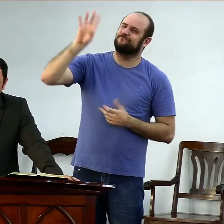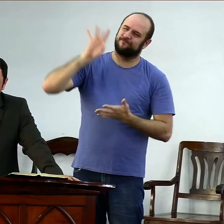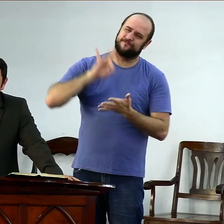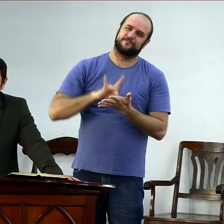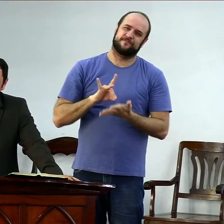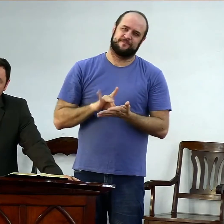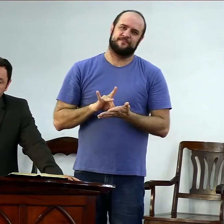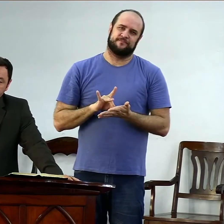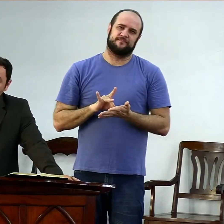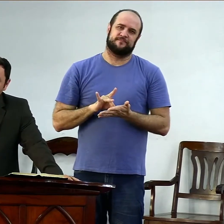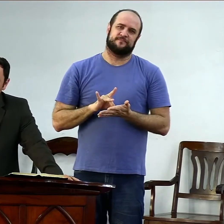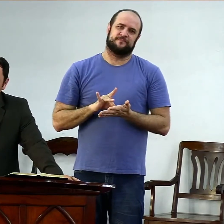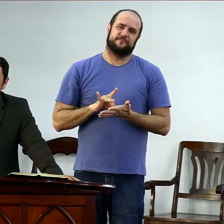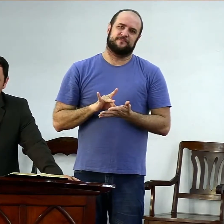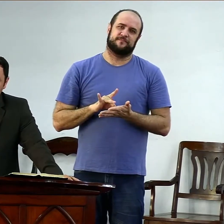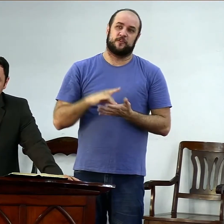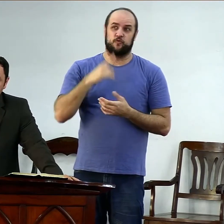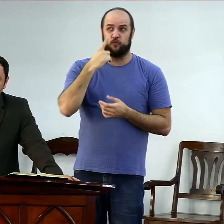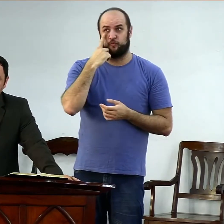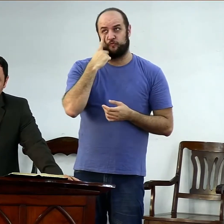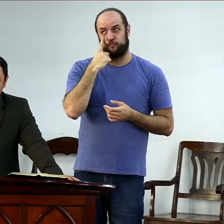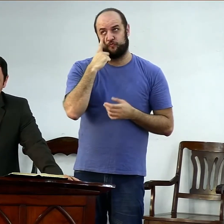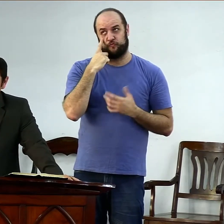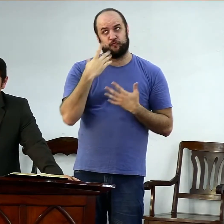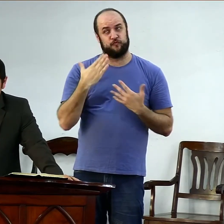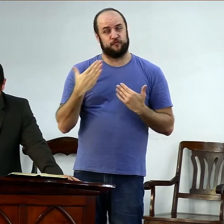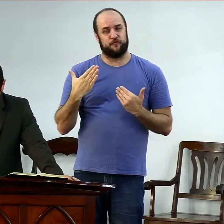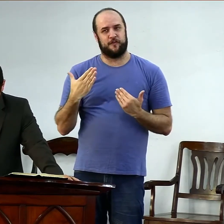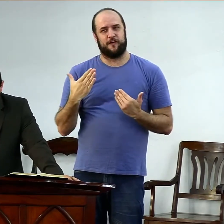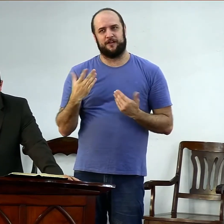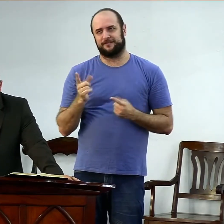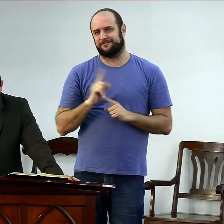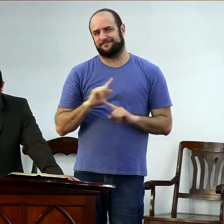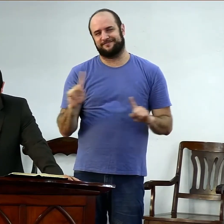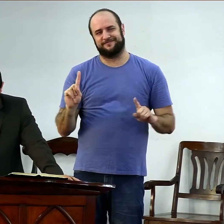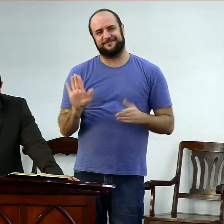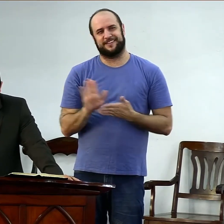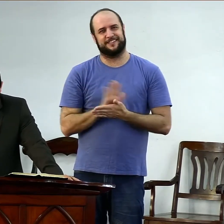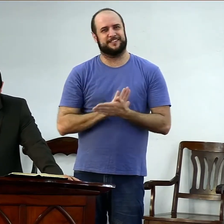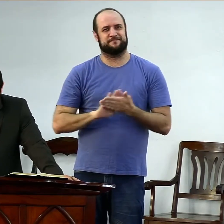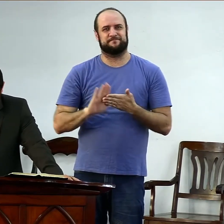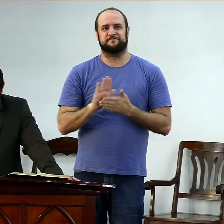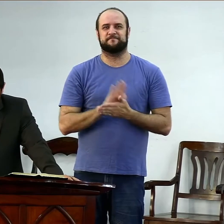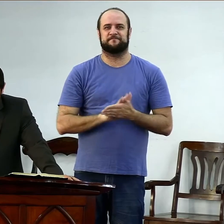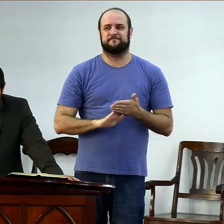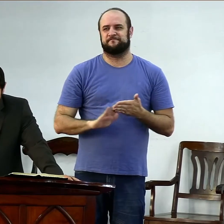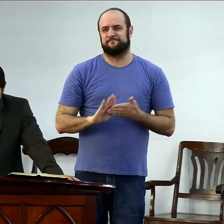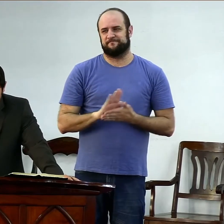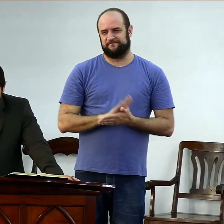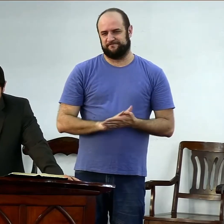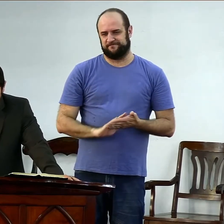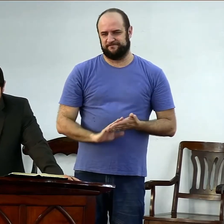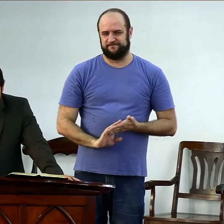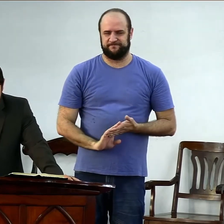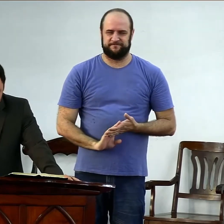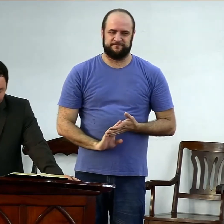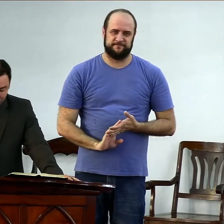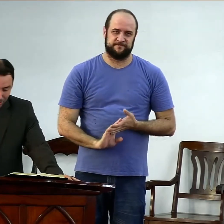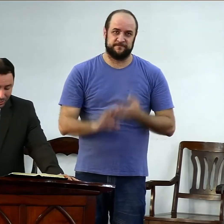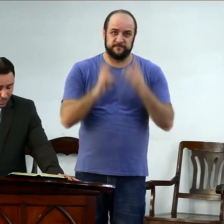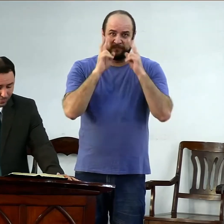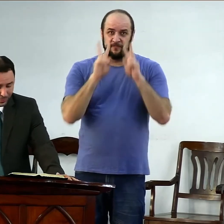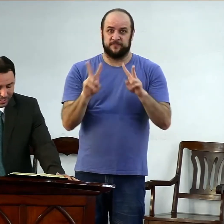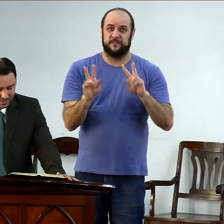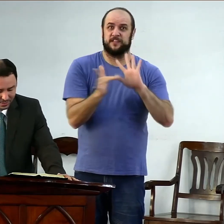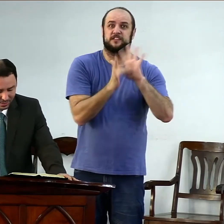não temos o que desconfiar, nós temos só o que confiar. Veja a exortação de